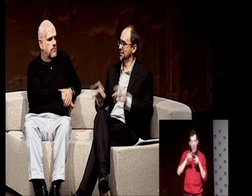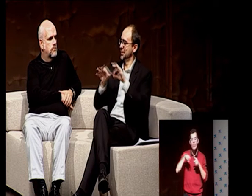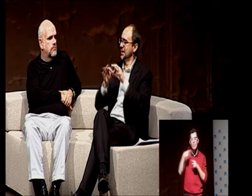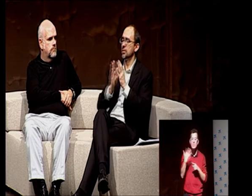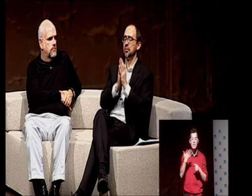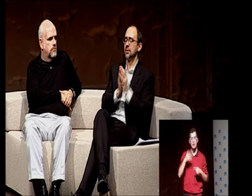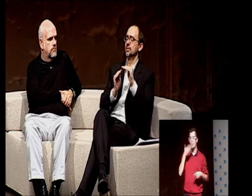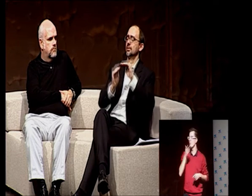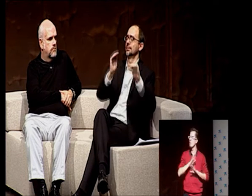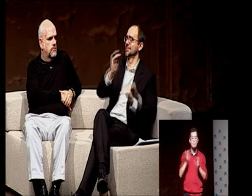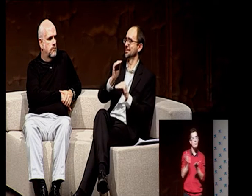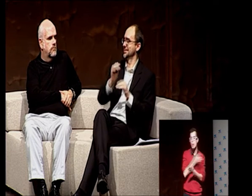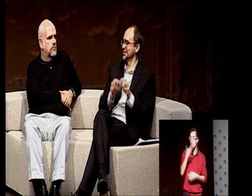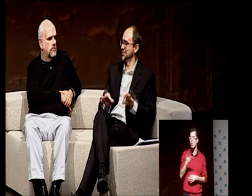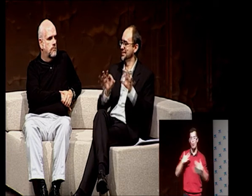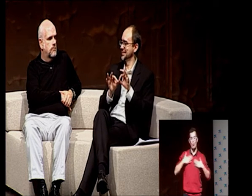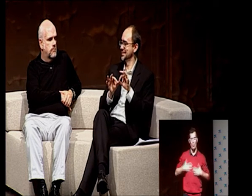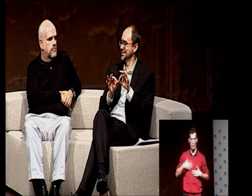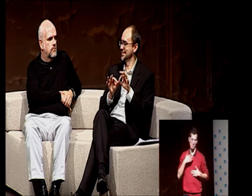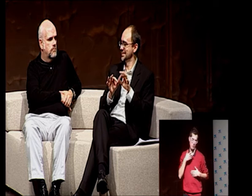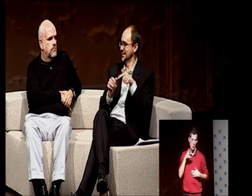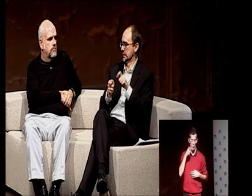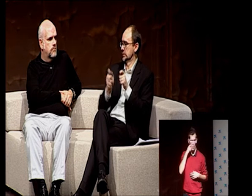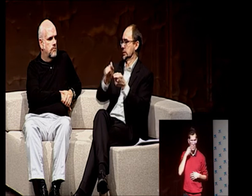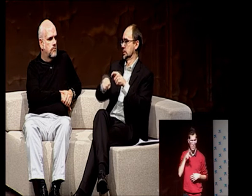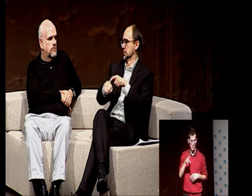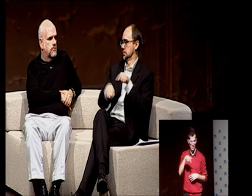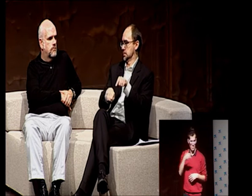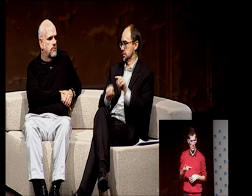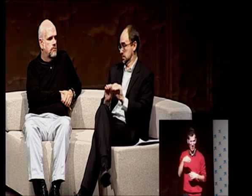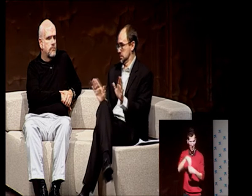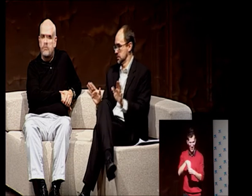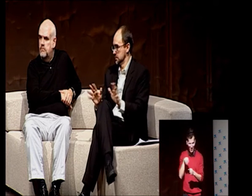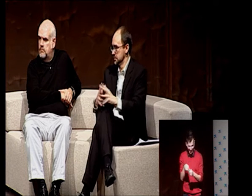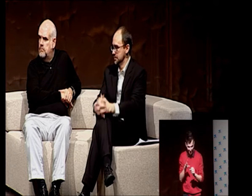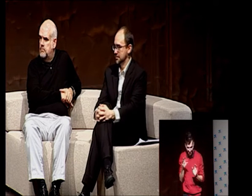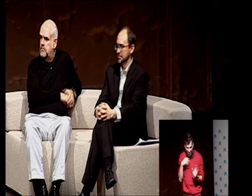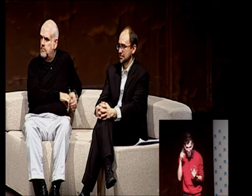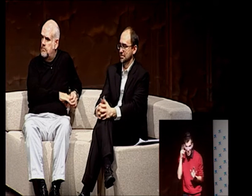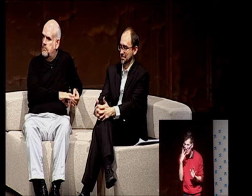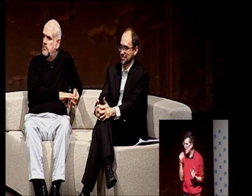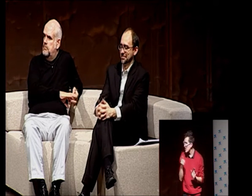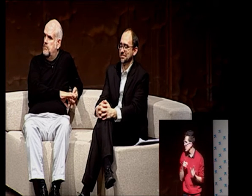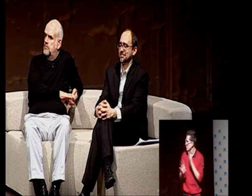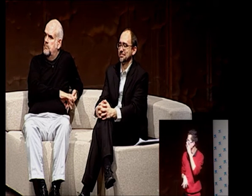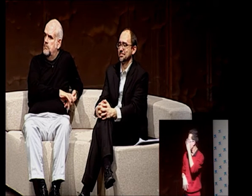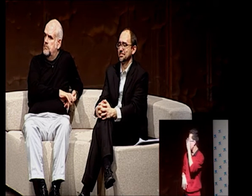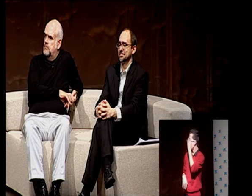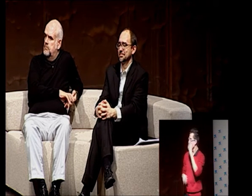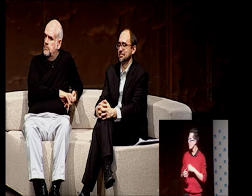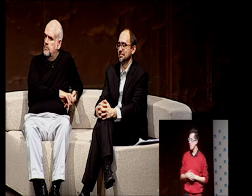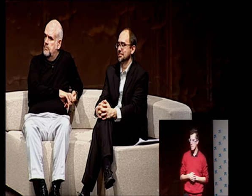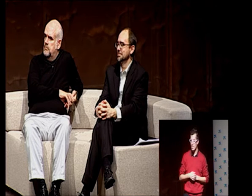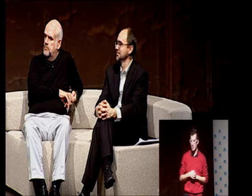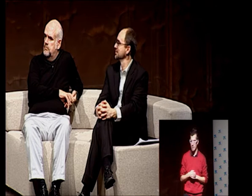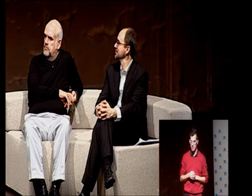argumentos de fe de distintas religiones Entonces es cuando se salta del concepto de percepción puesto en